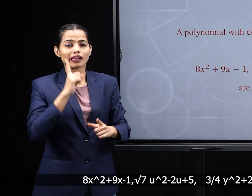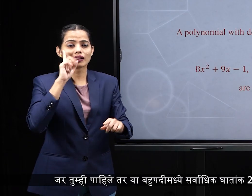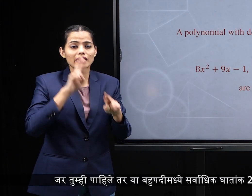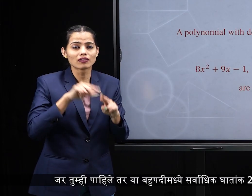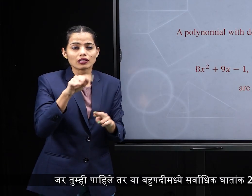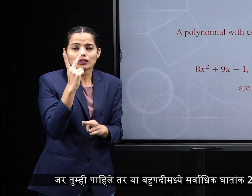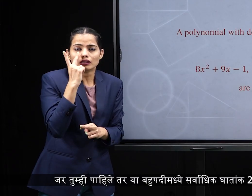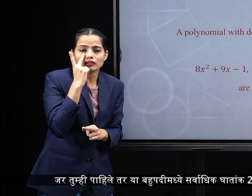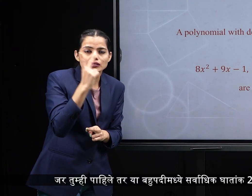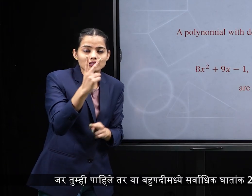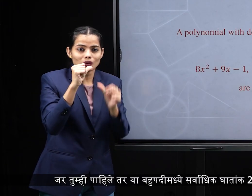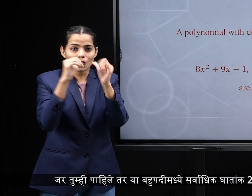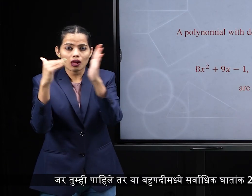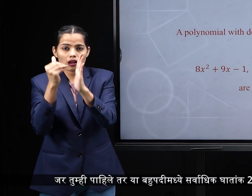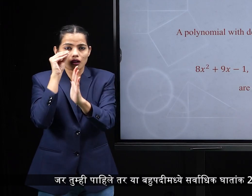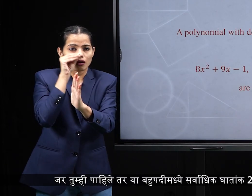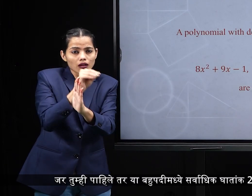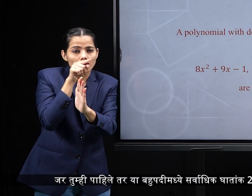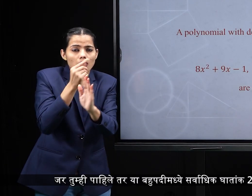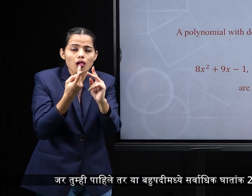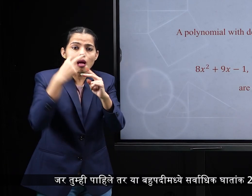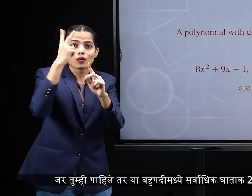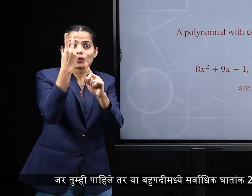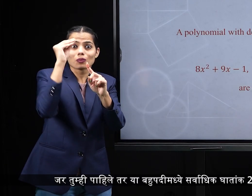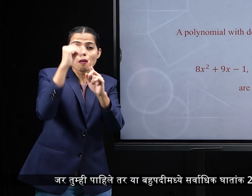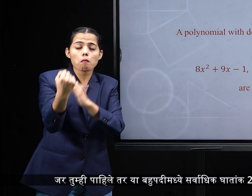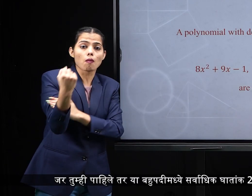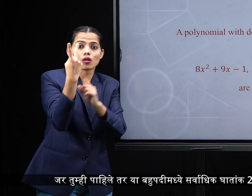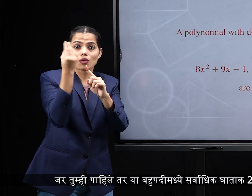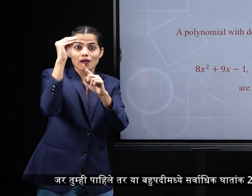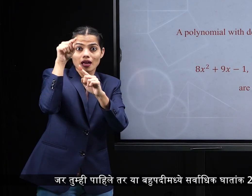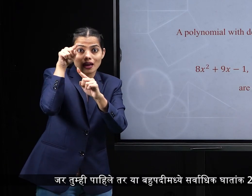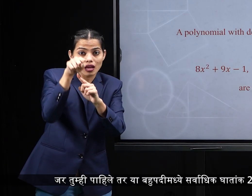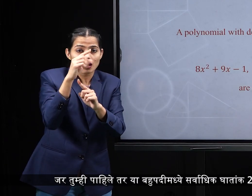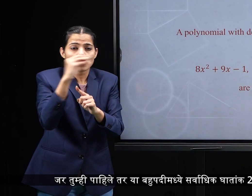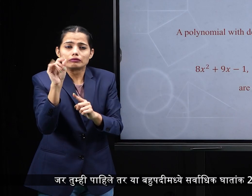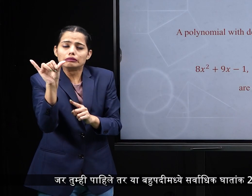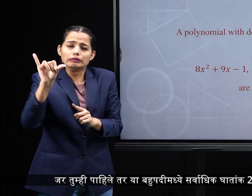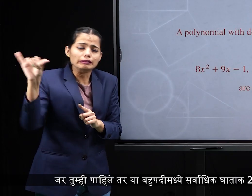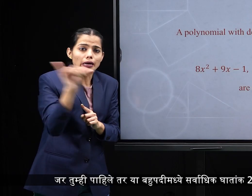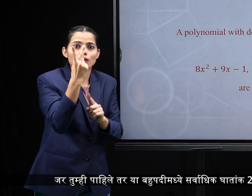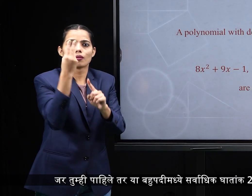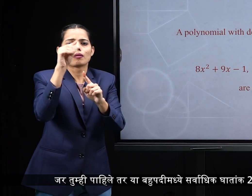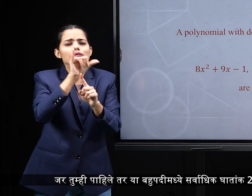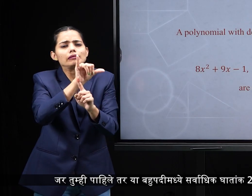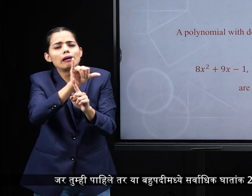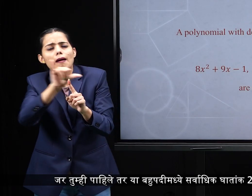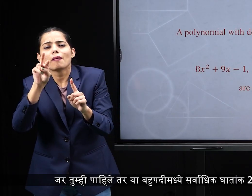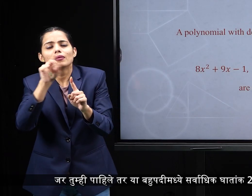जर तुम्ही पाहिले तर या बहुपदीमध्ये सार्वधानिक घातांक 2 आहे आणि या शब्दाचा